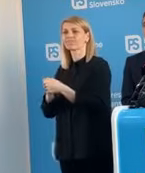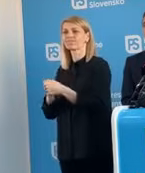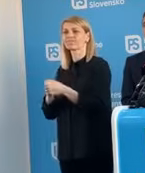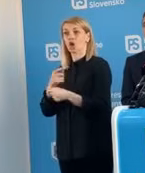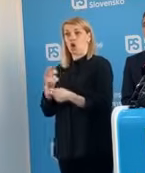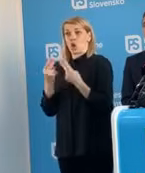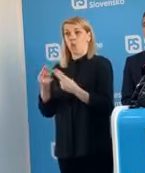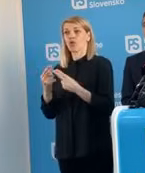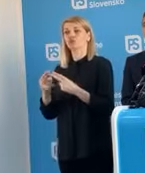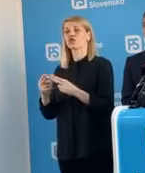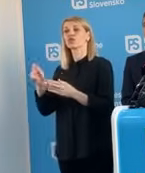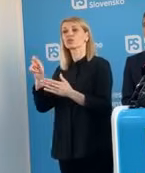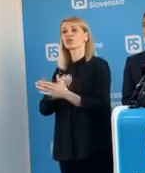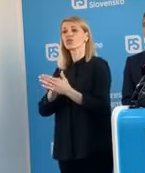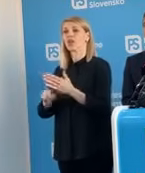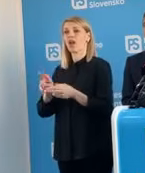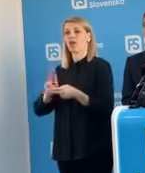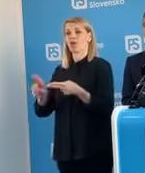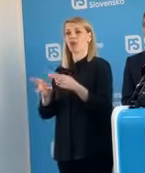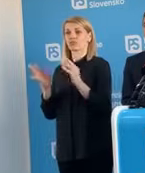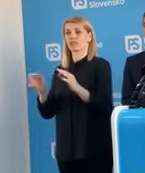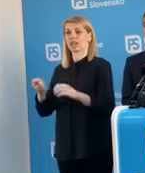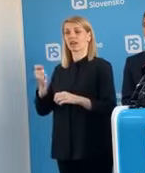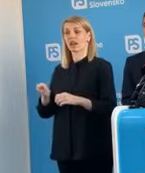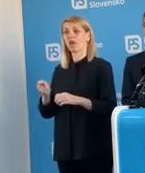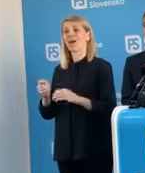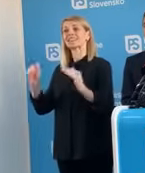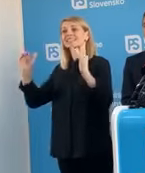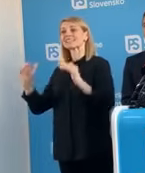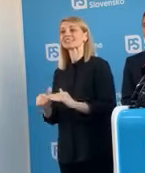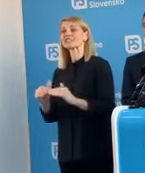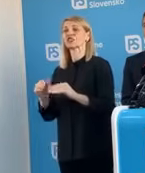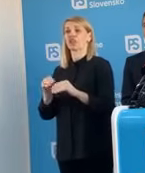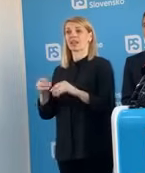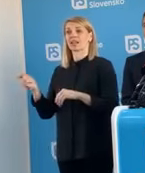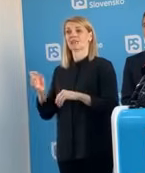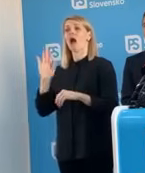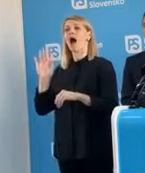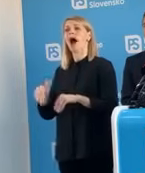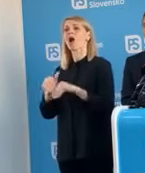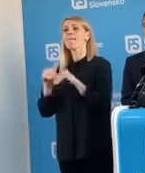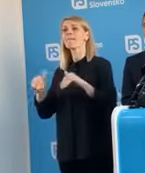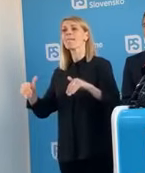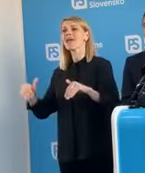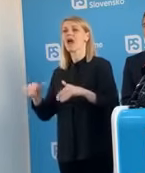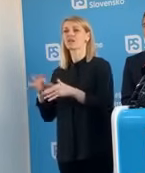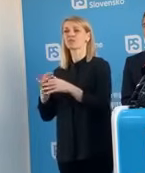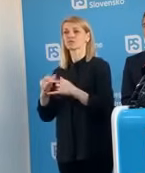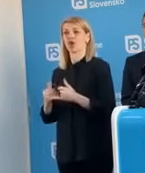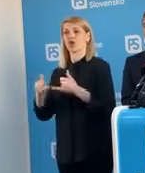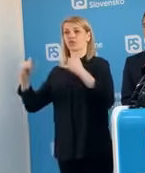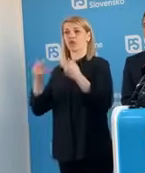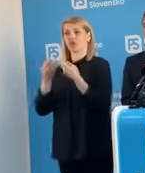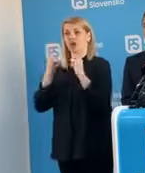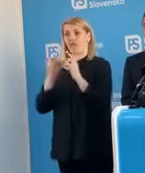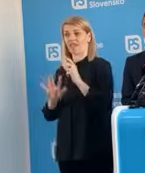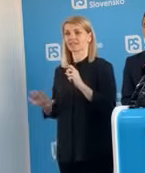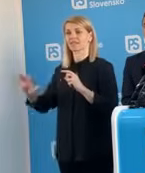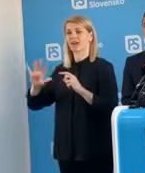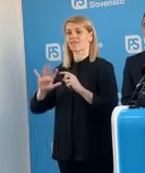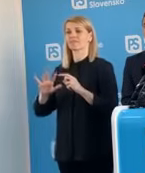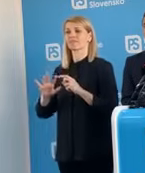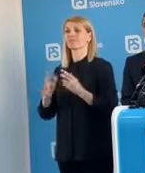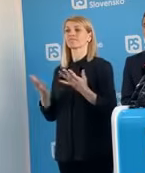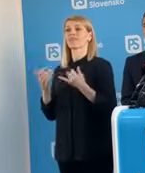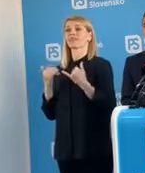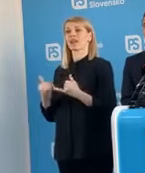úradu špeciálnej prokuratúry a zníženie trestov, než miliardy na rozvoj Slovenska. Dámy a páni, teraz môžeme čakať, že